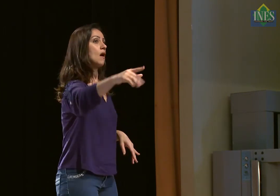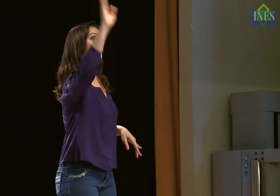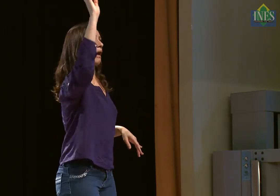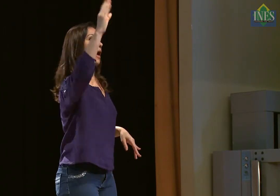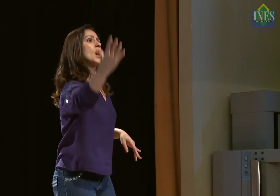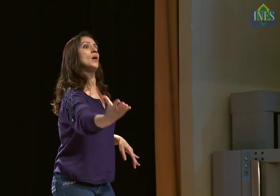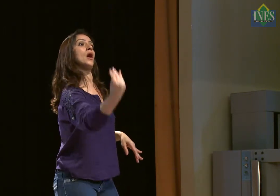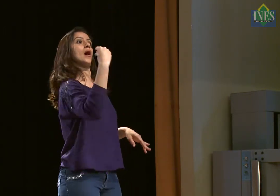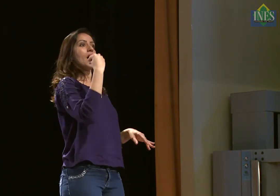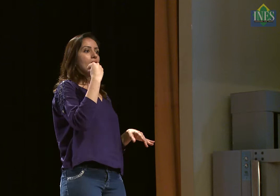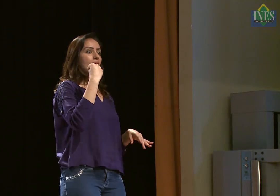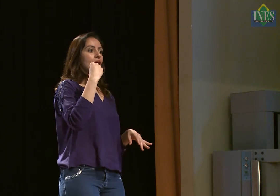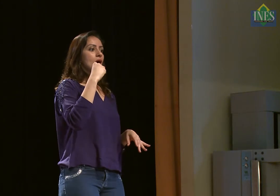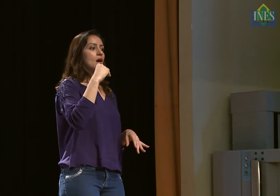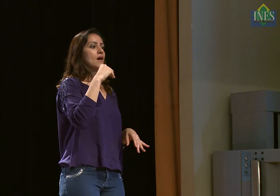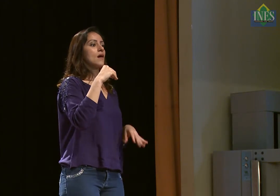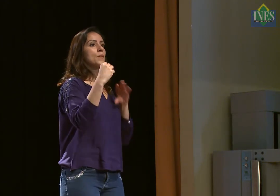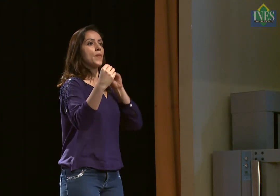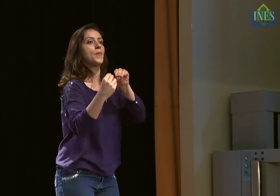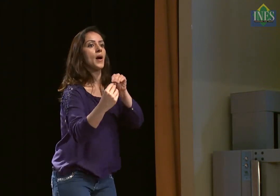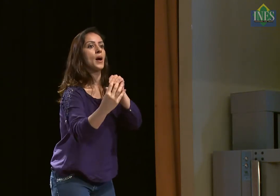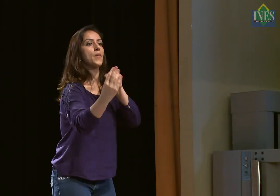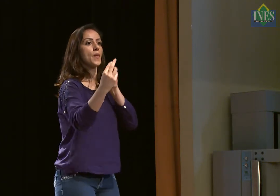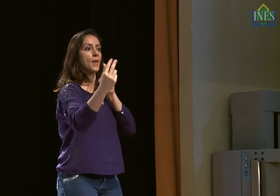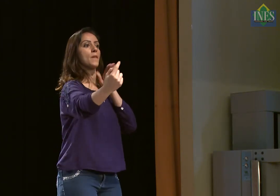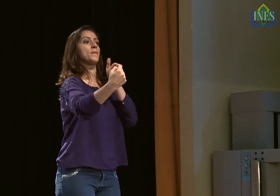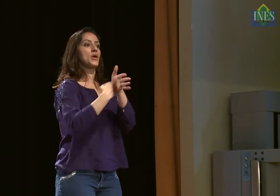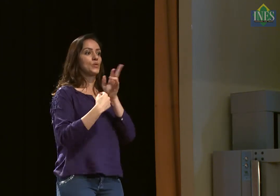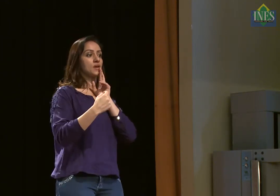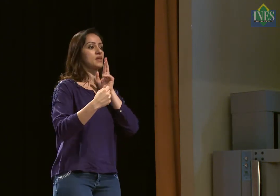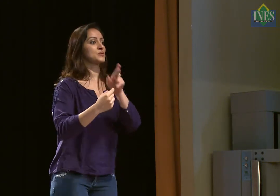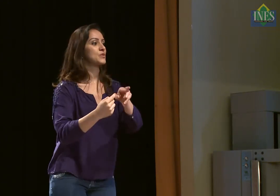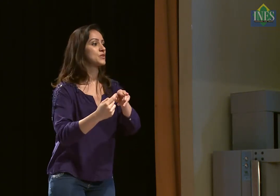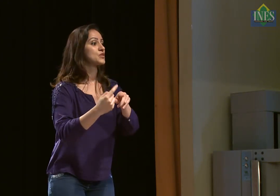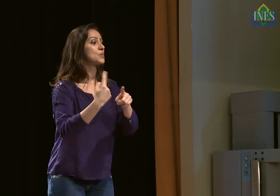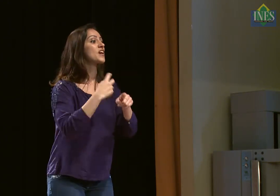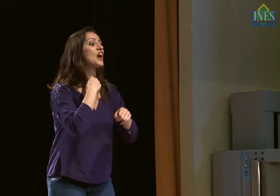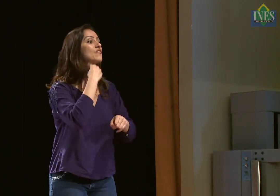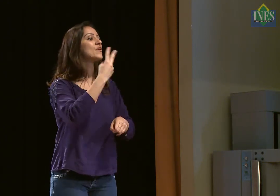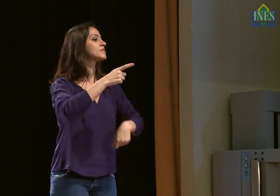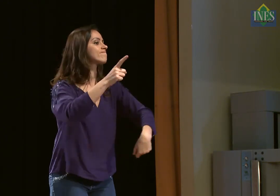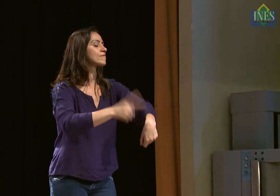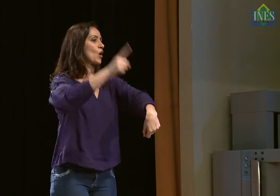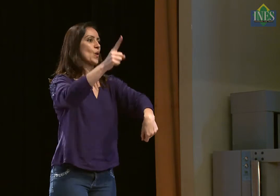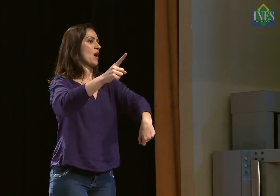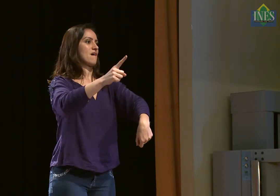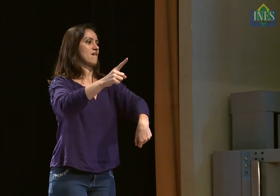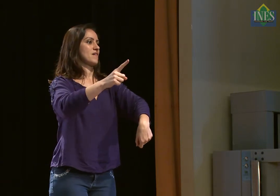aluno, e levantasse a mão ou falar, porque a fala, ele ia falar, e ao mesmo tempo a interação era na mesma hora, porque a voz